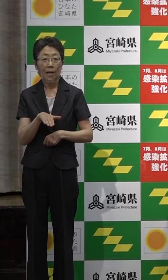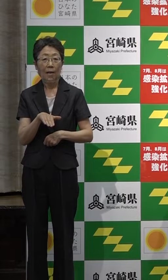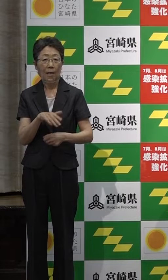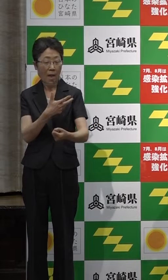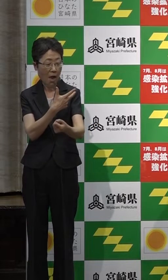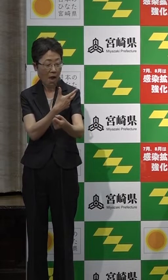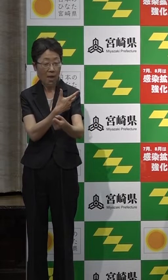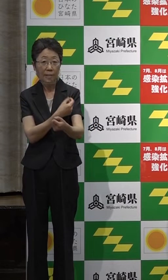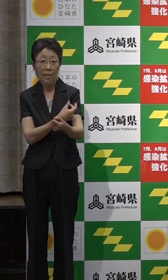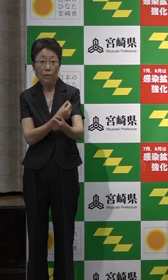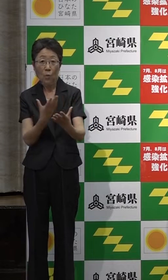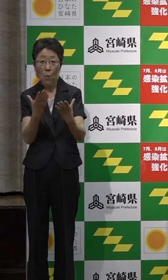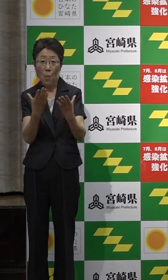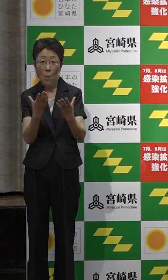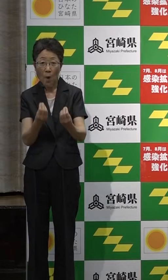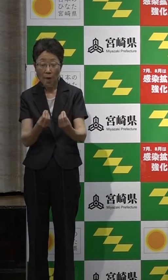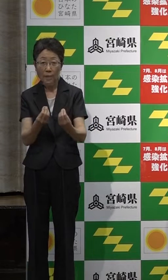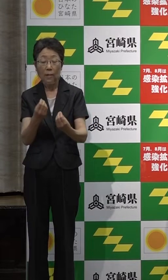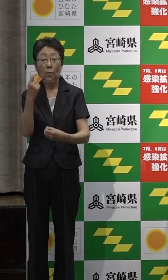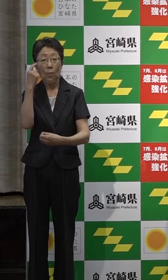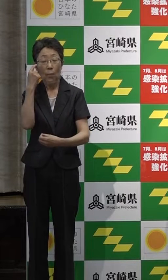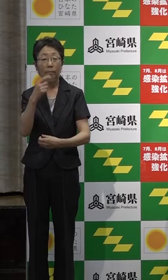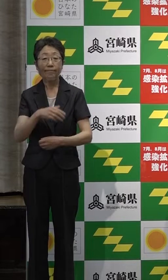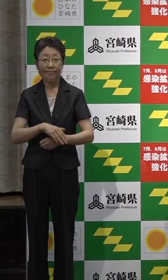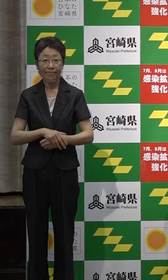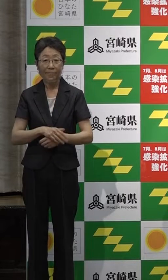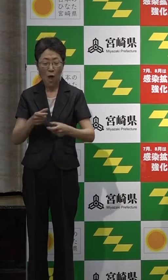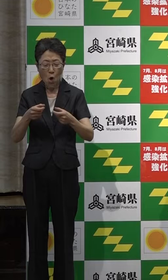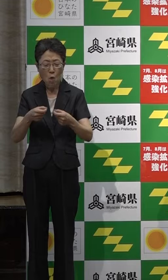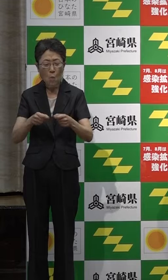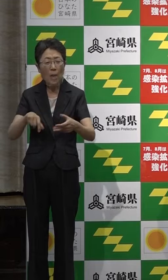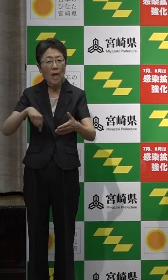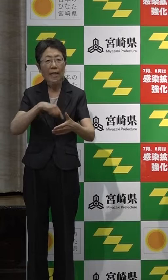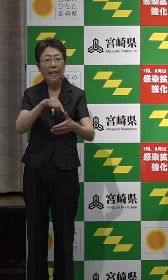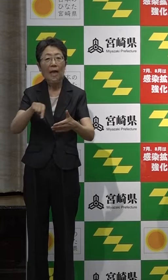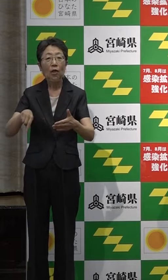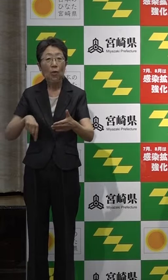終了したものというふうに考えております。細かく言いますと、